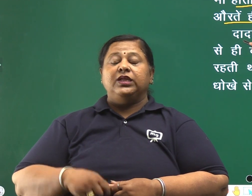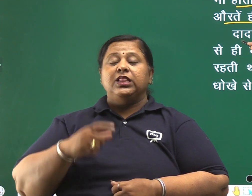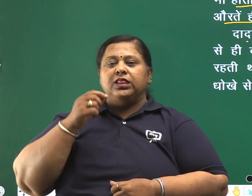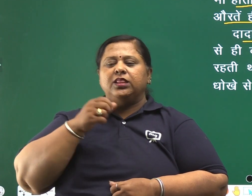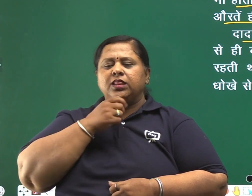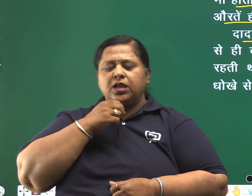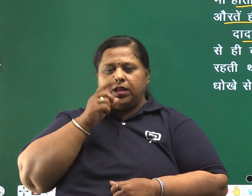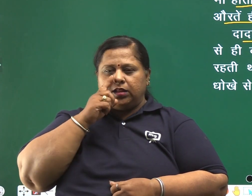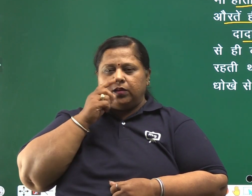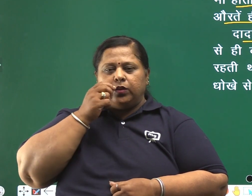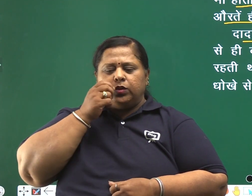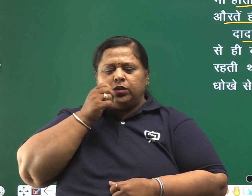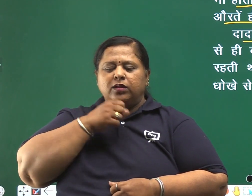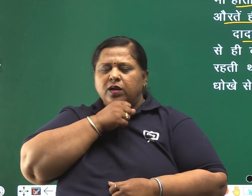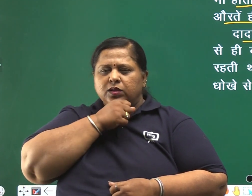दादाजी की